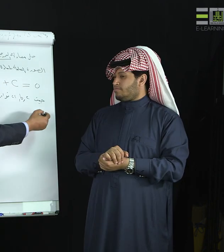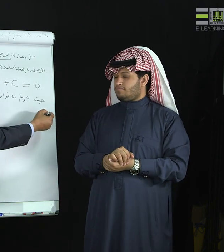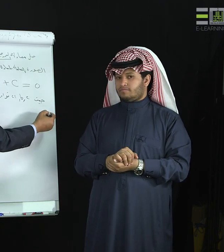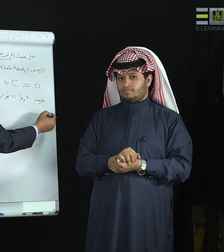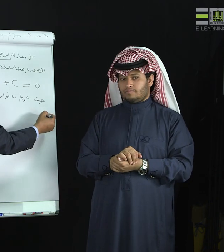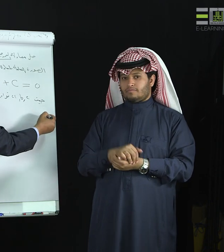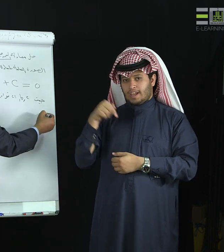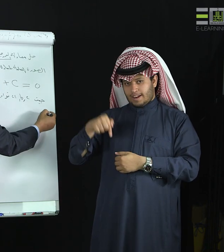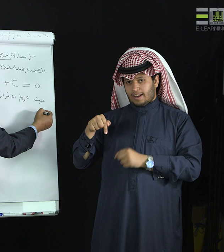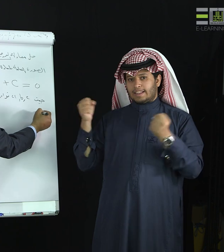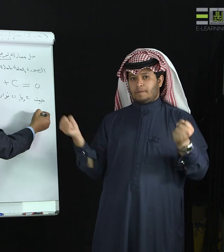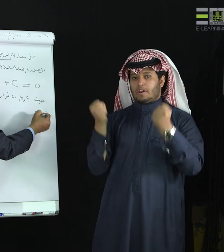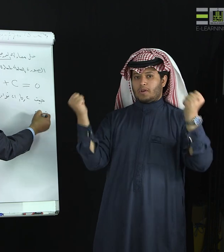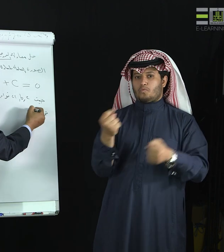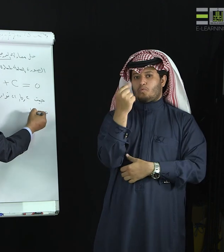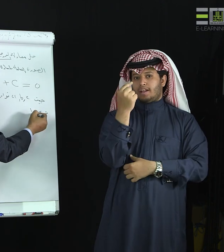طيب، تمرين واحد،